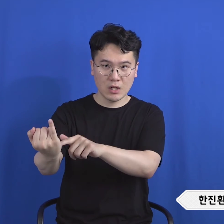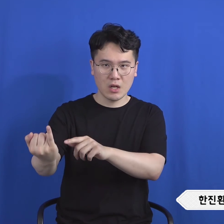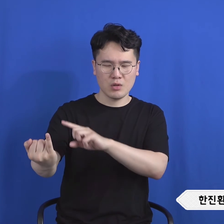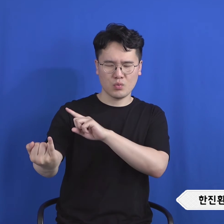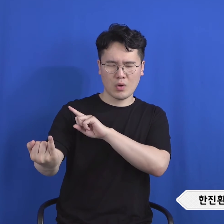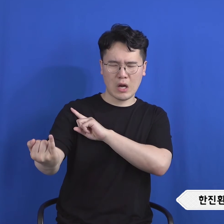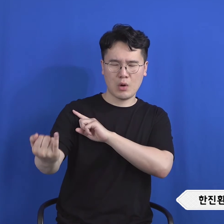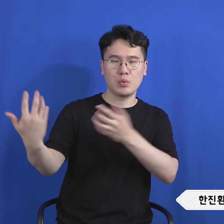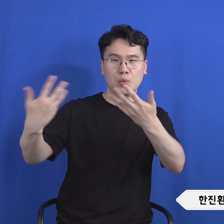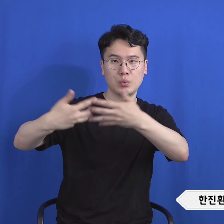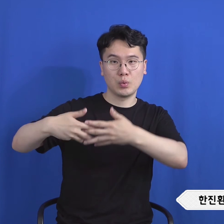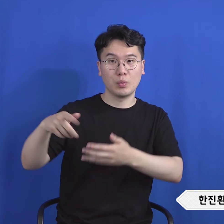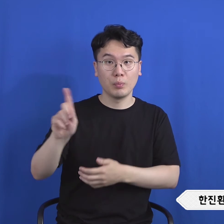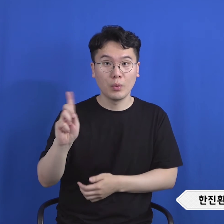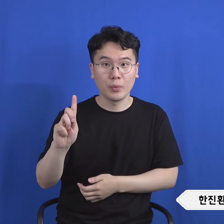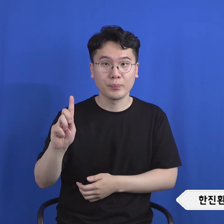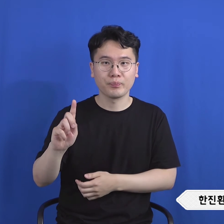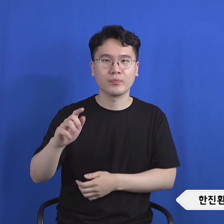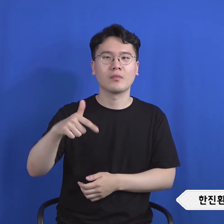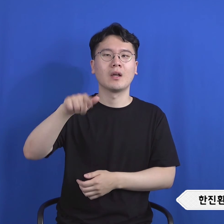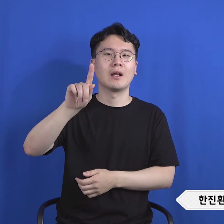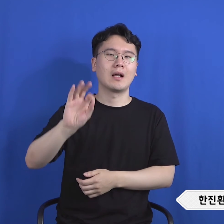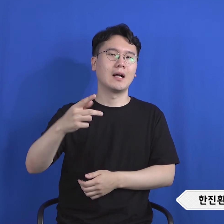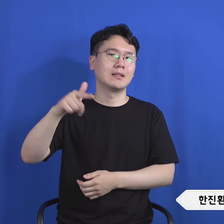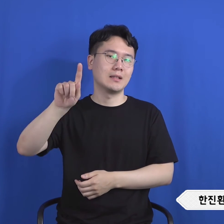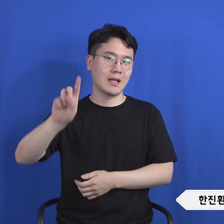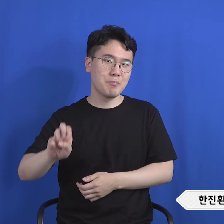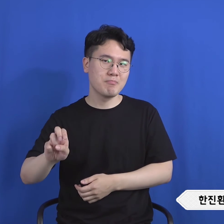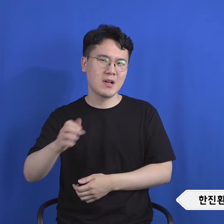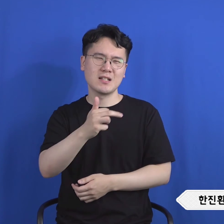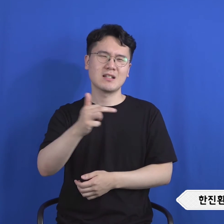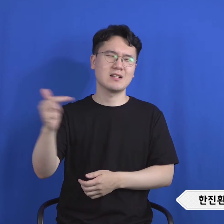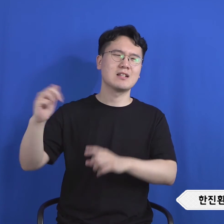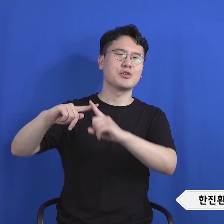강남의 대형교회 권사님 딸,